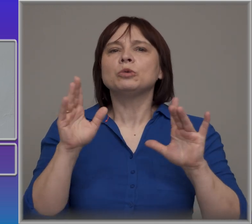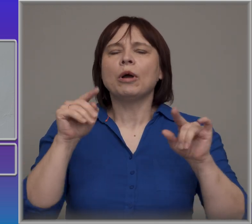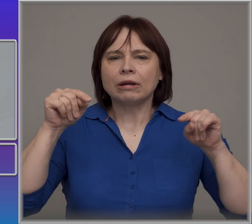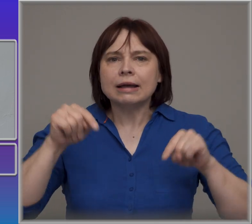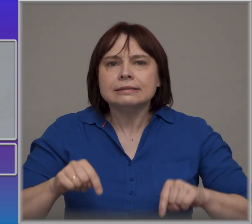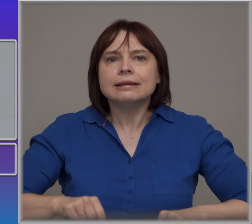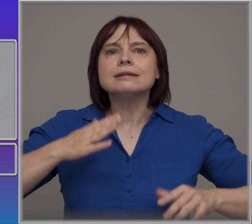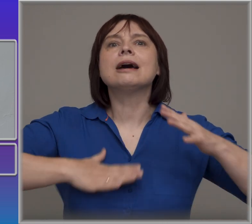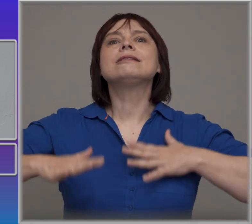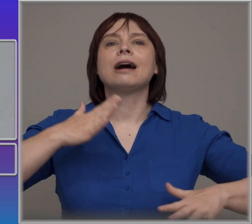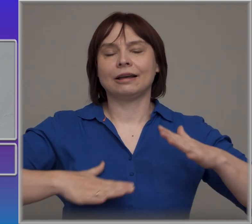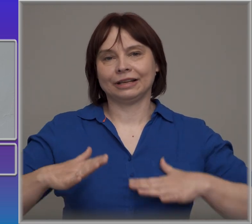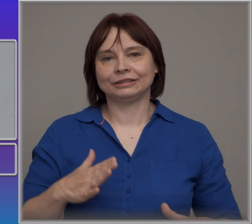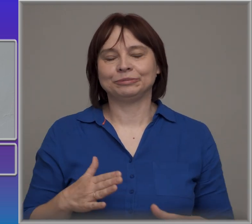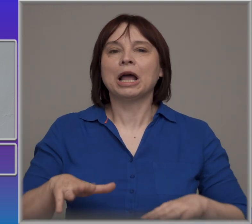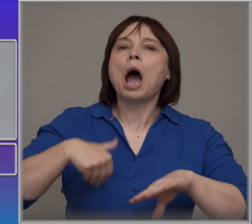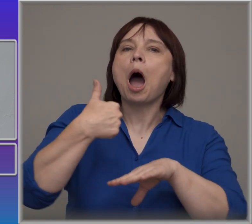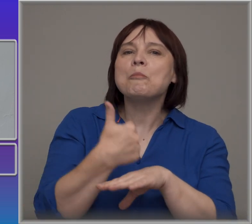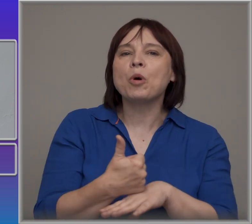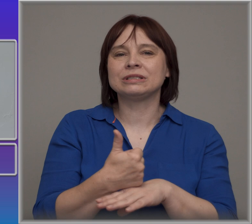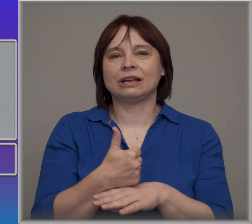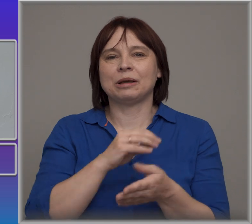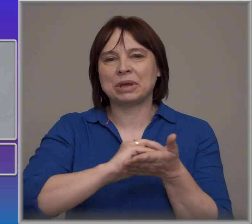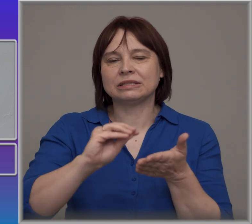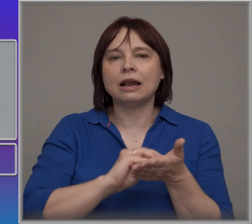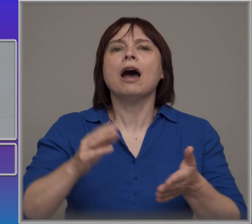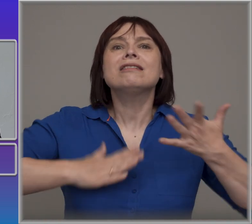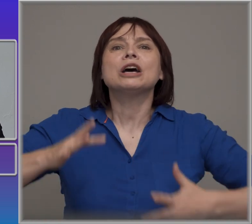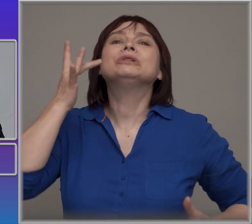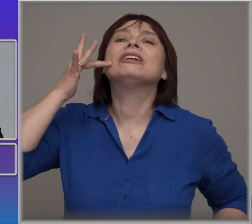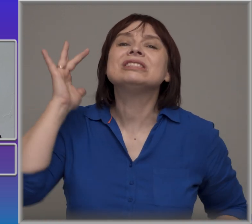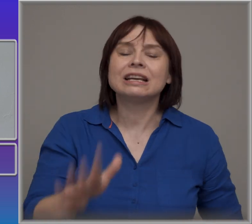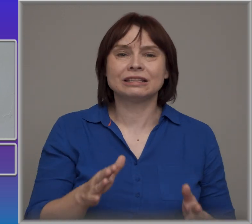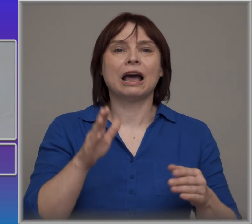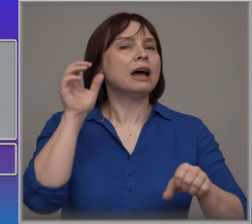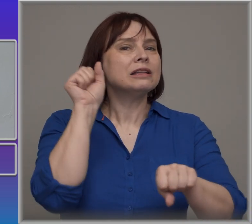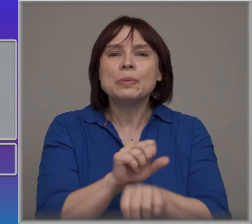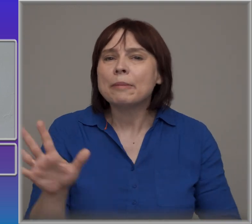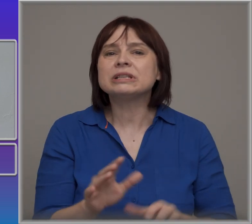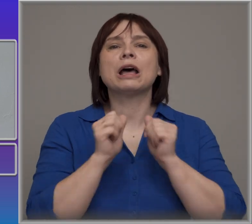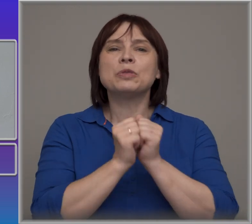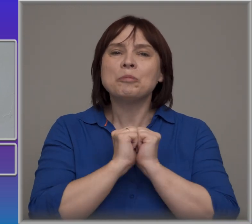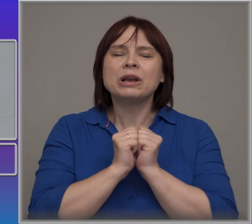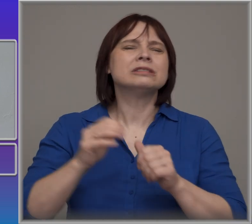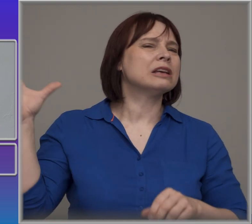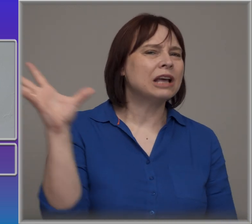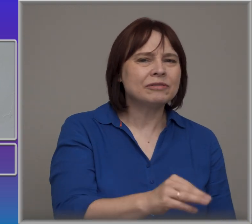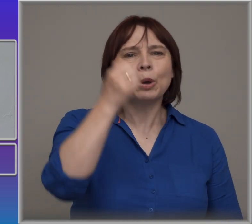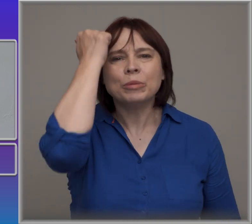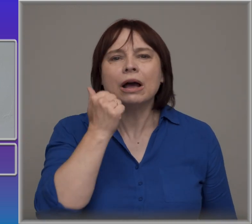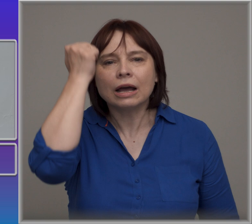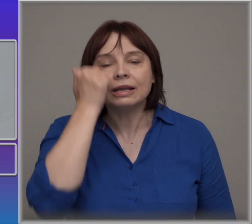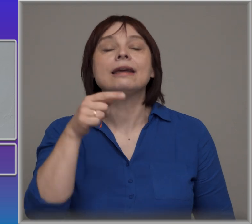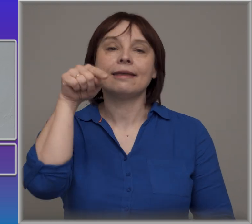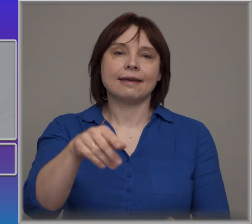о радости. И апостолы писали: радуйся, всегда радуйся, непрестанно молись, за все благодари. И это огромнейшее